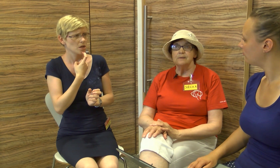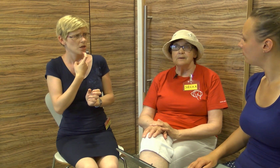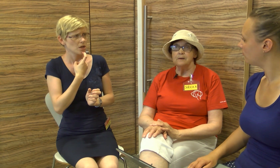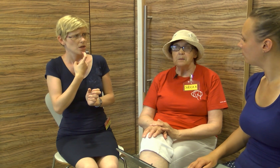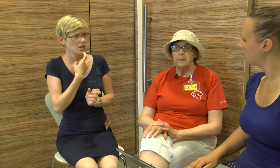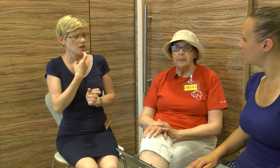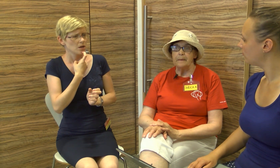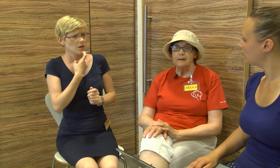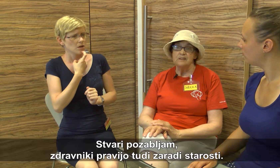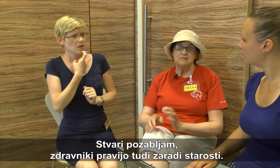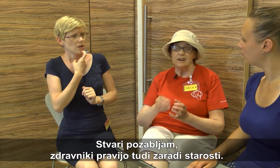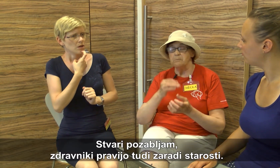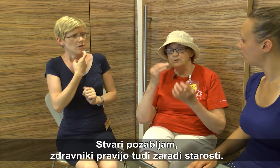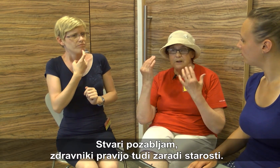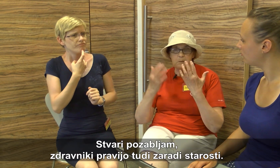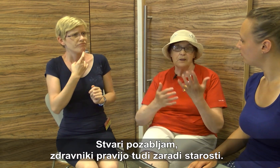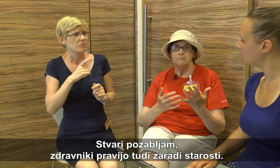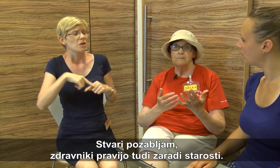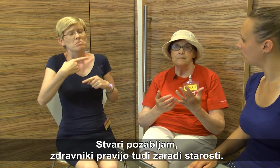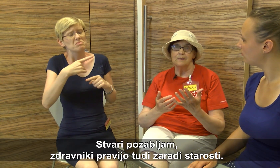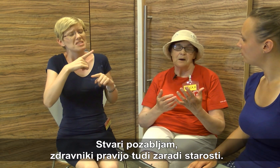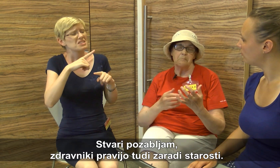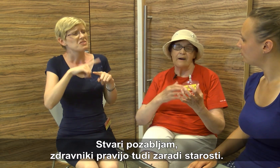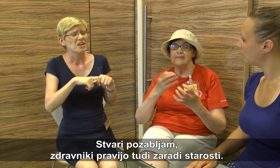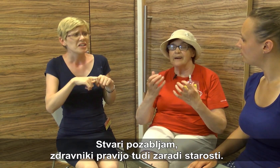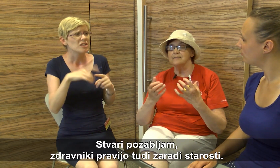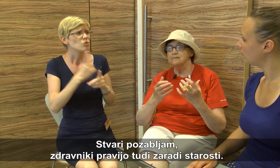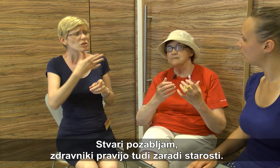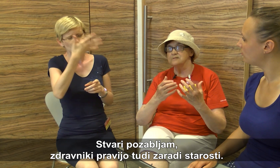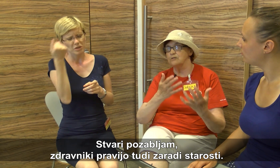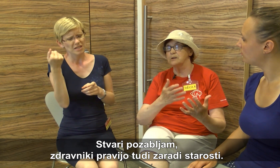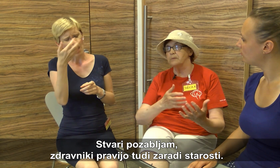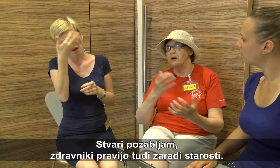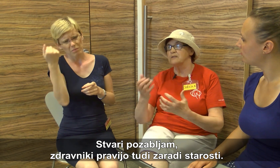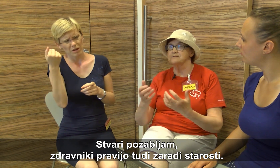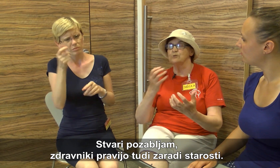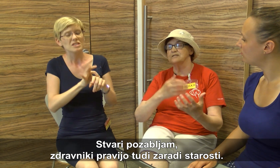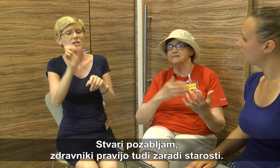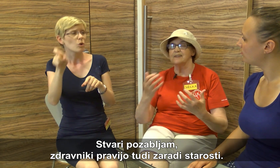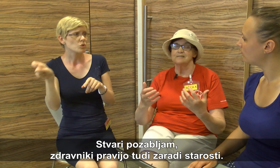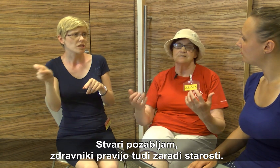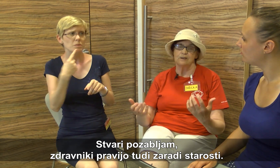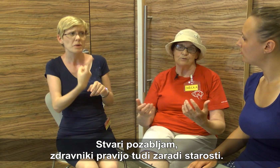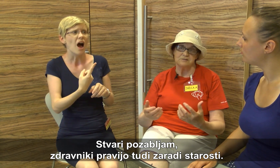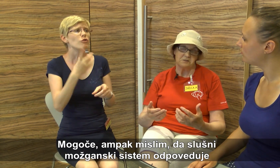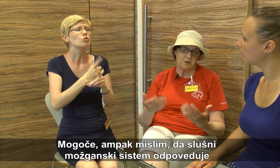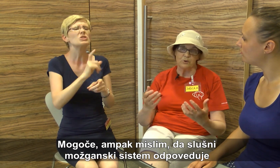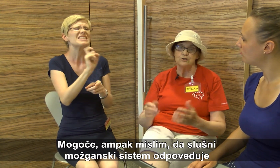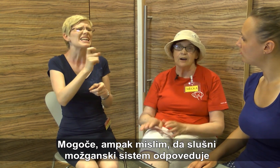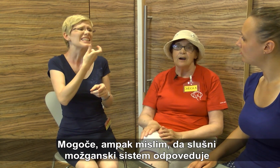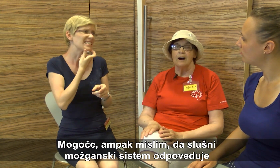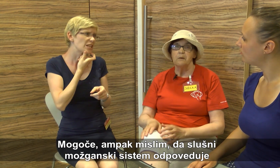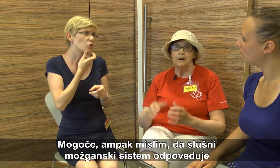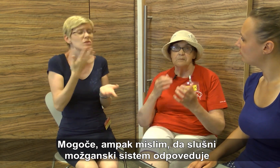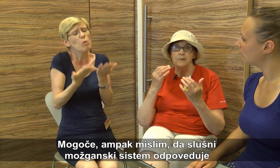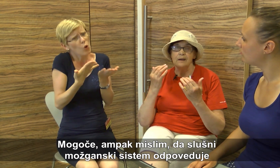In stvari pozabljam, pa ne, zdravniki pravijo tudi zaradi starosti, ja